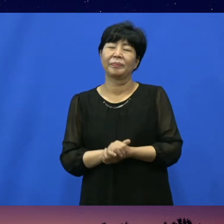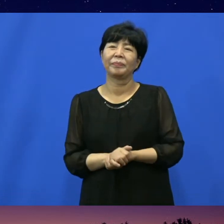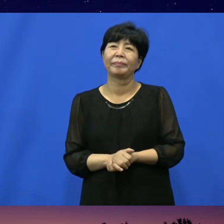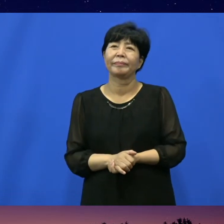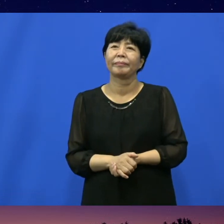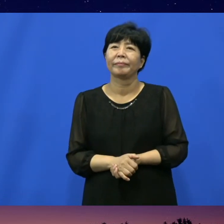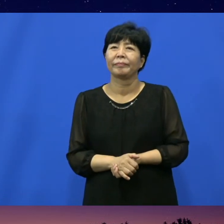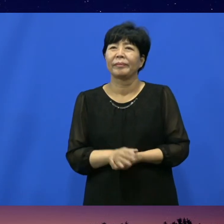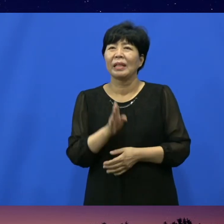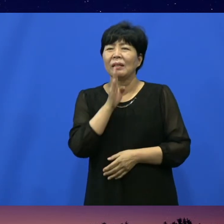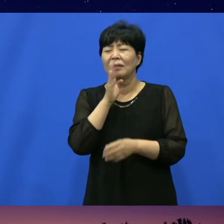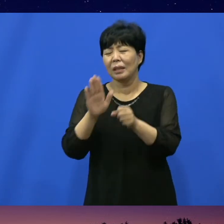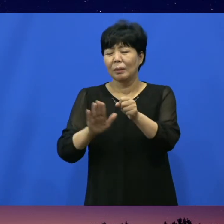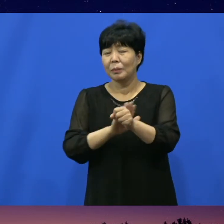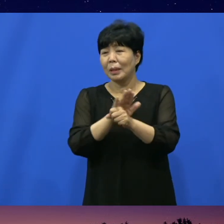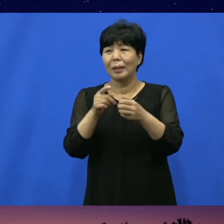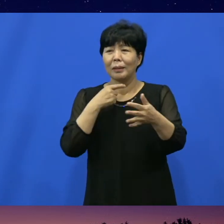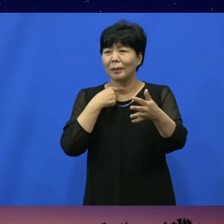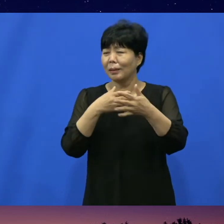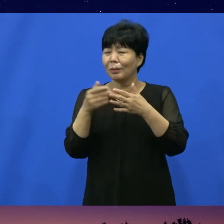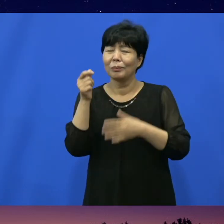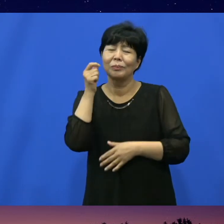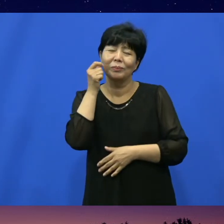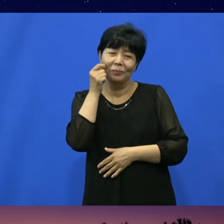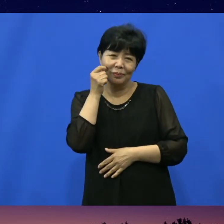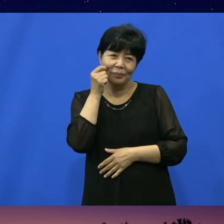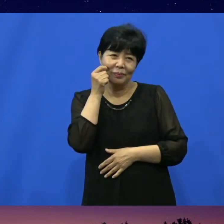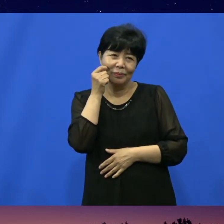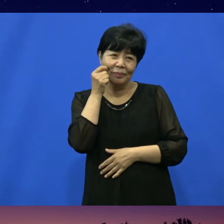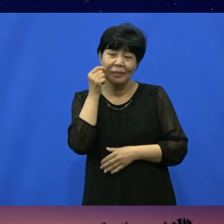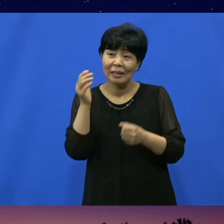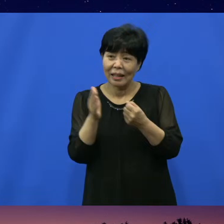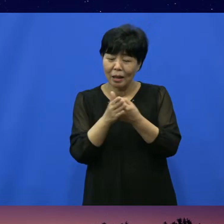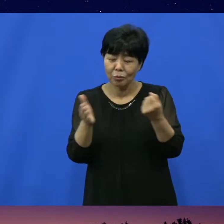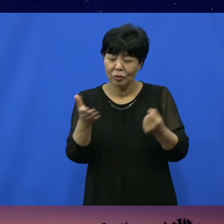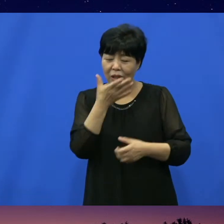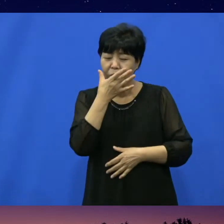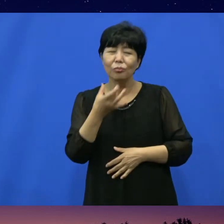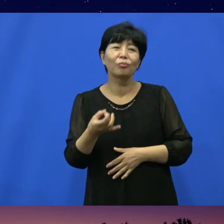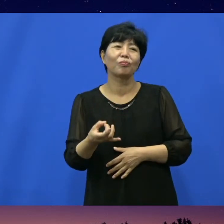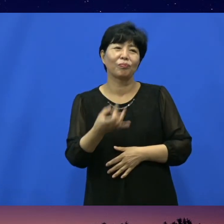사람들은 사랑을 한 번도 해본 적이 없는 거죠. 그것처럼 불행한 게 어디 있어요, 여러분?